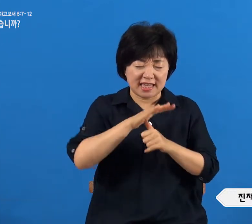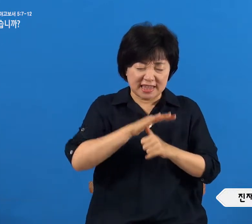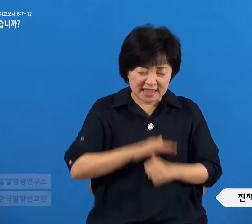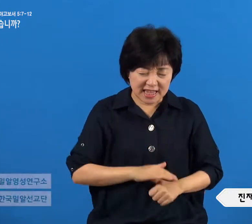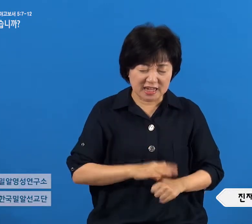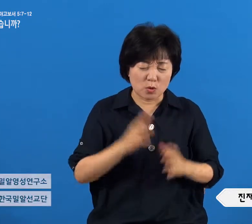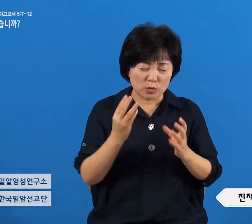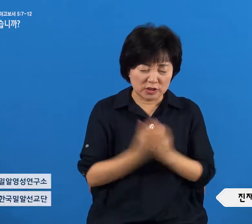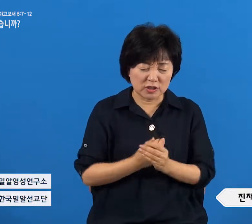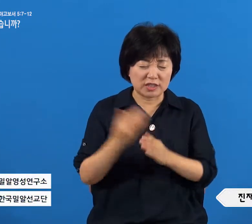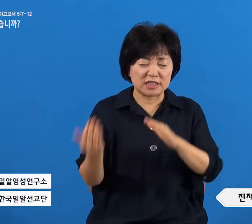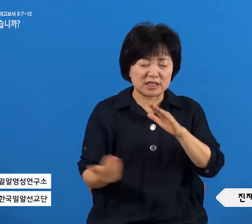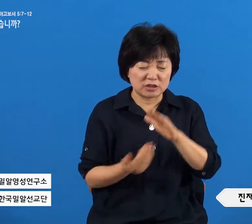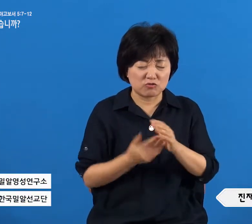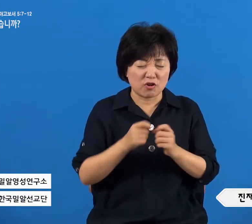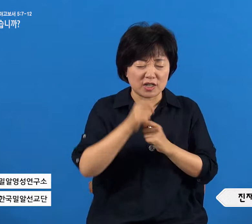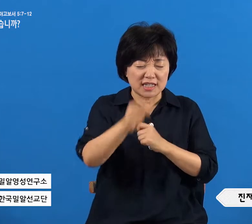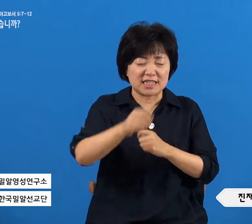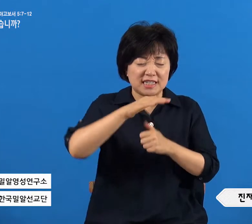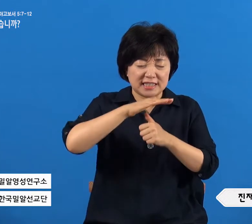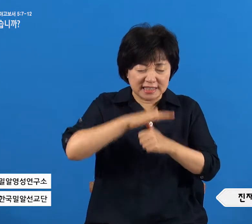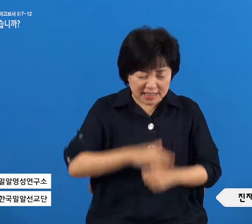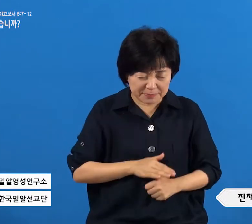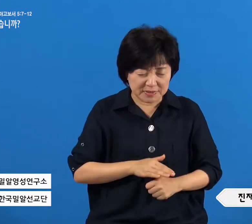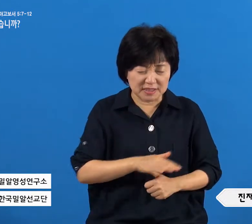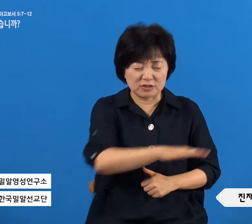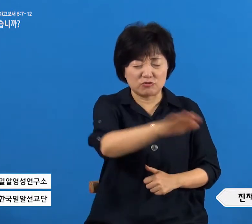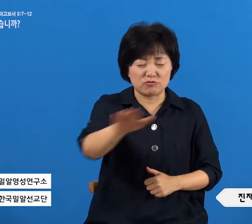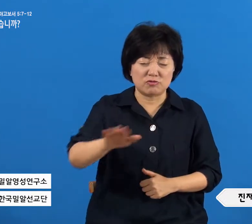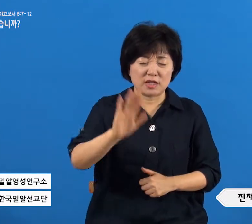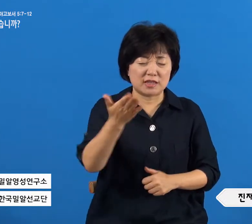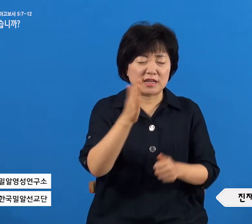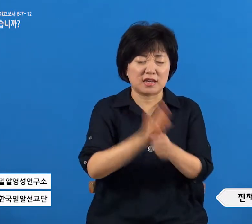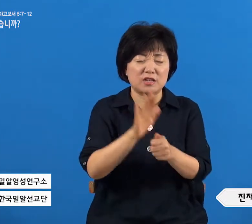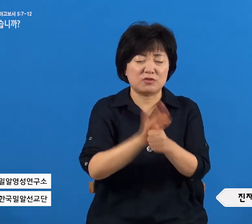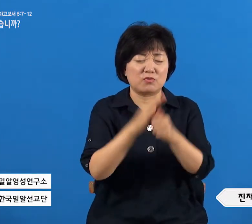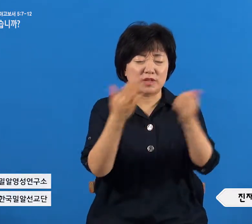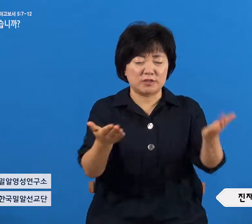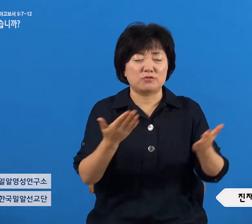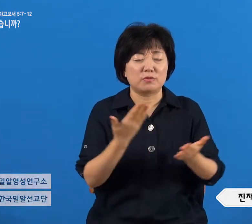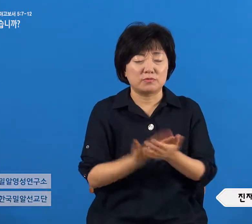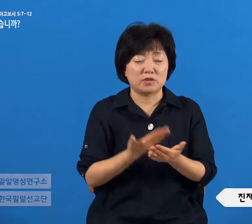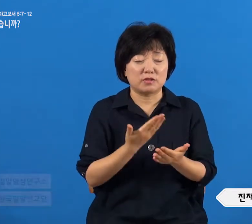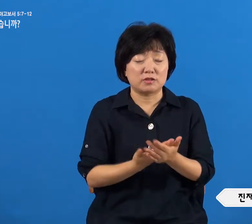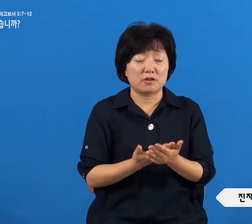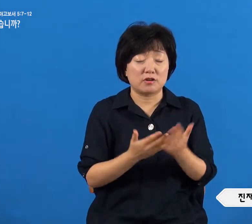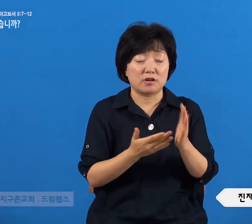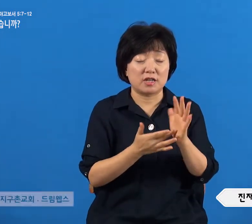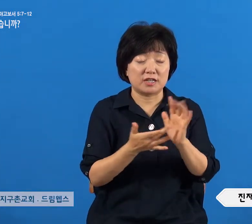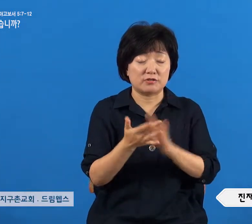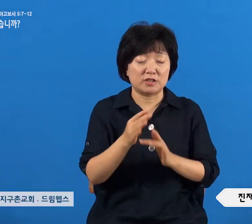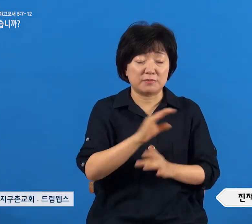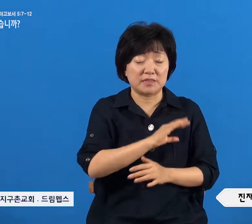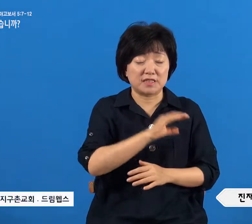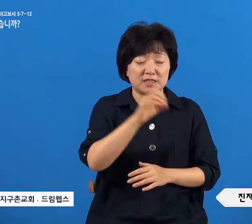이루며 길이 참는 우리가 되도록 주님 도와 주옵소서.